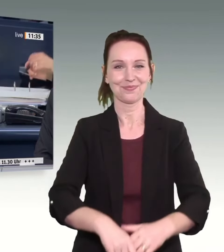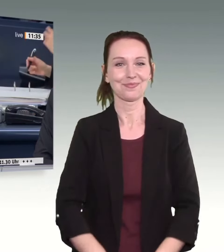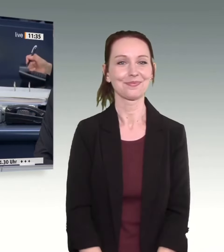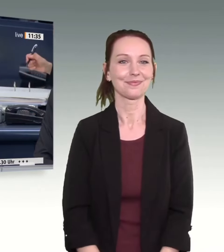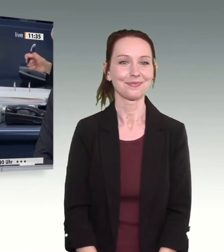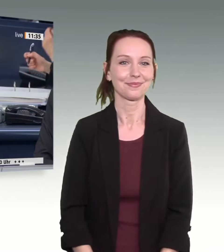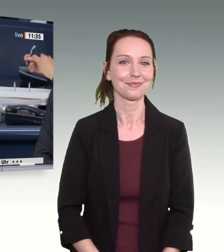Ich rufe auf Tagesordnungspunkt 25, die Beratung des Antrags CDU. Tagesordnungspunkt